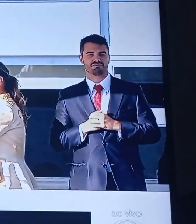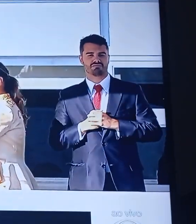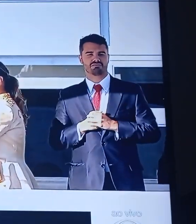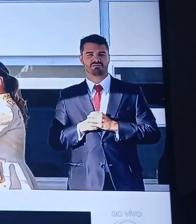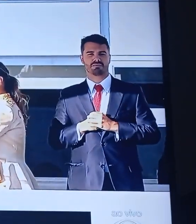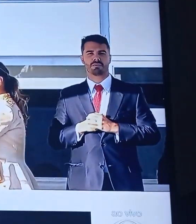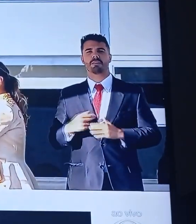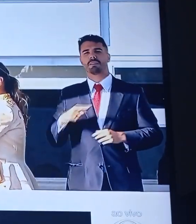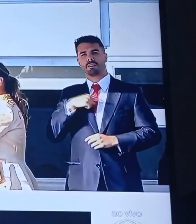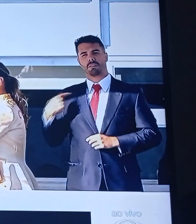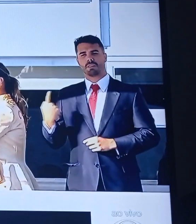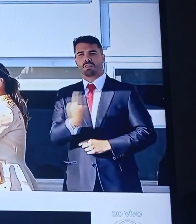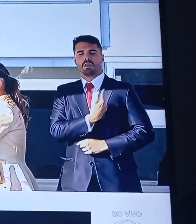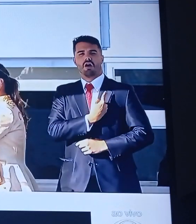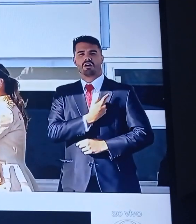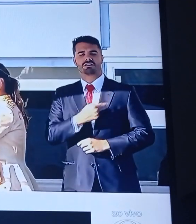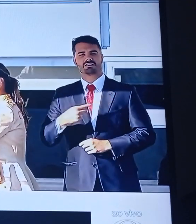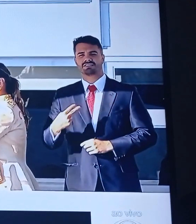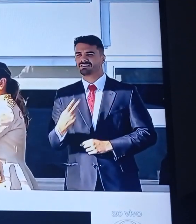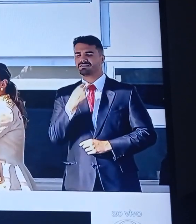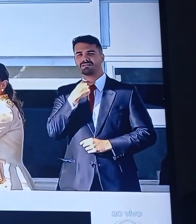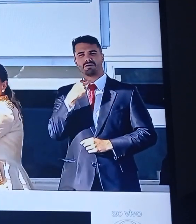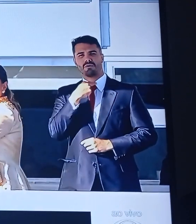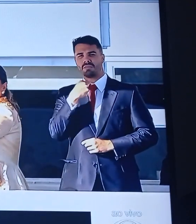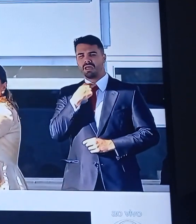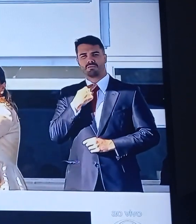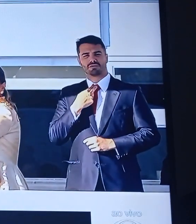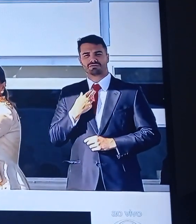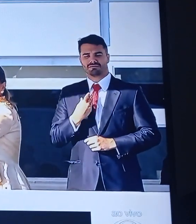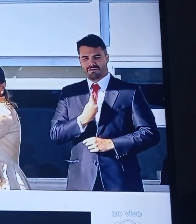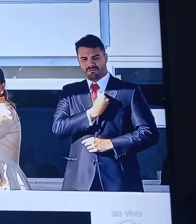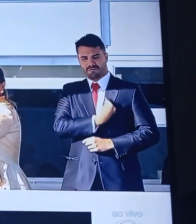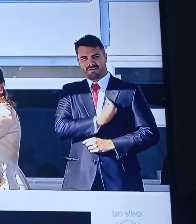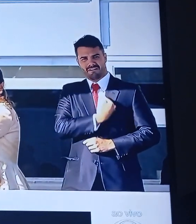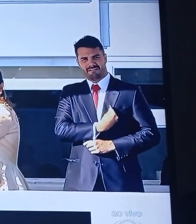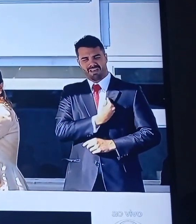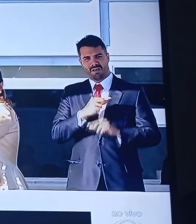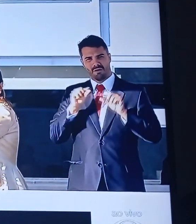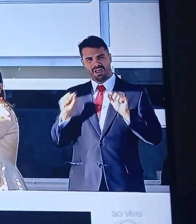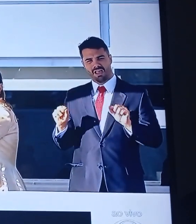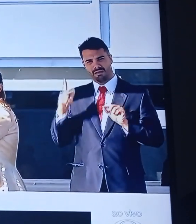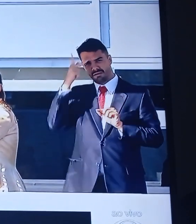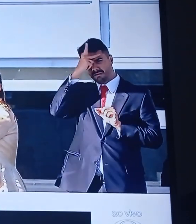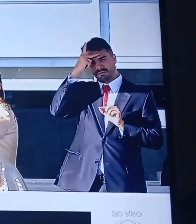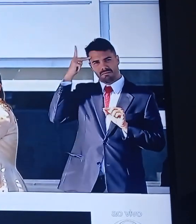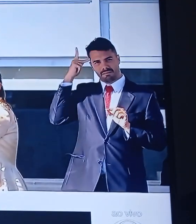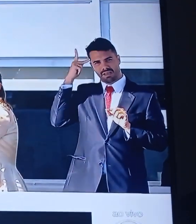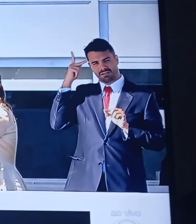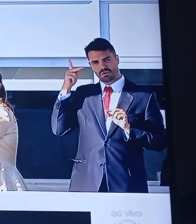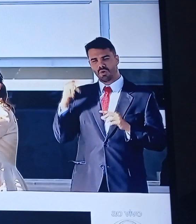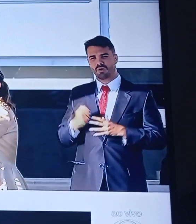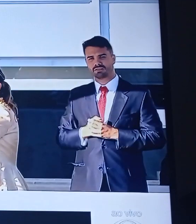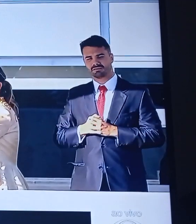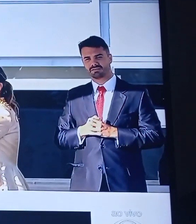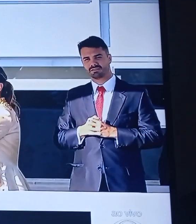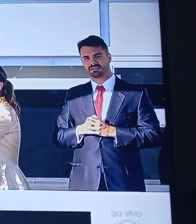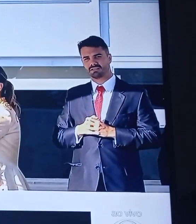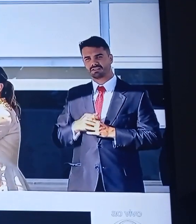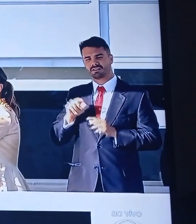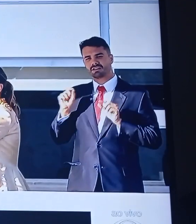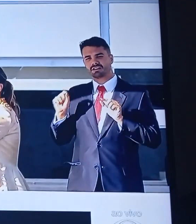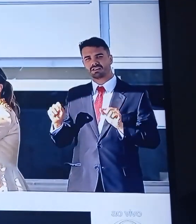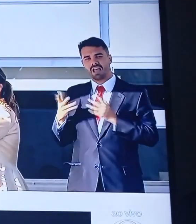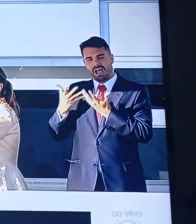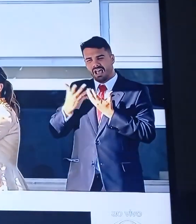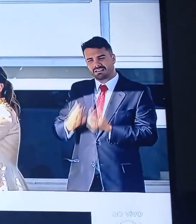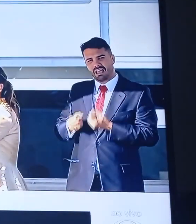Não podemos continuar a conviver com a odiosa pressão imposta às mulheres,